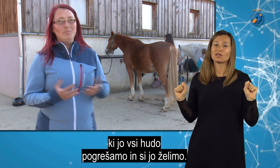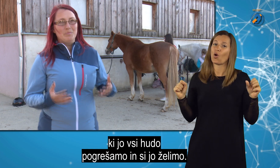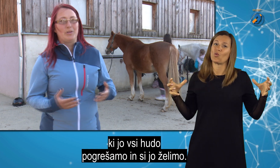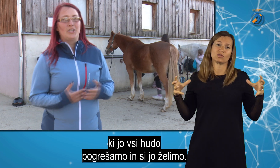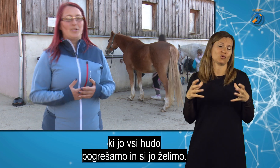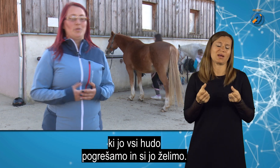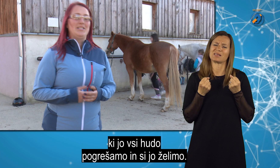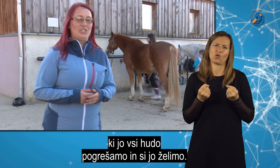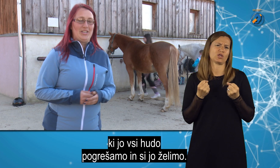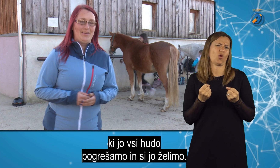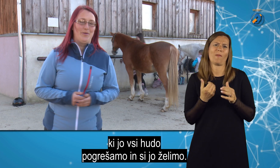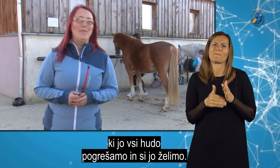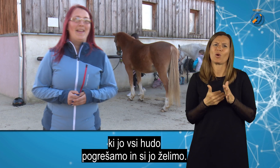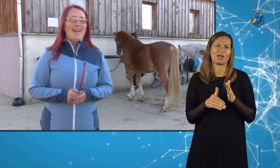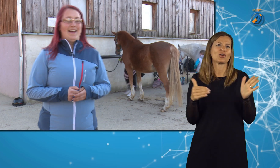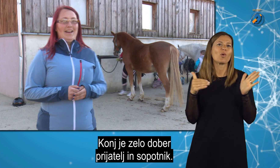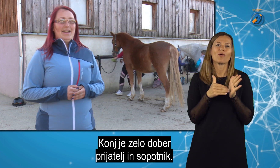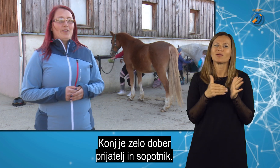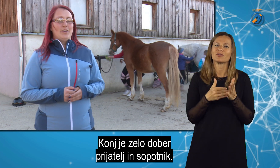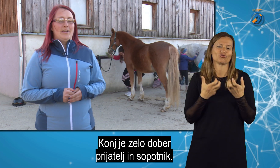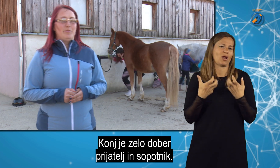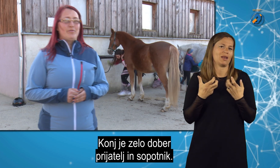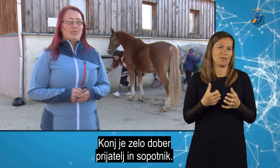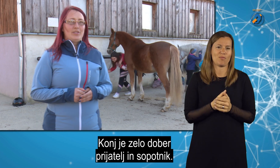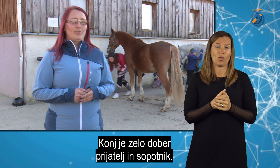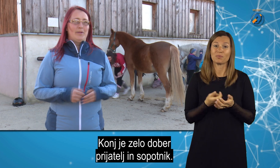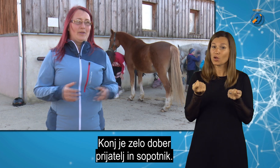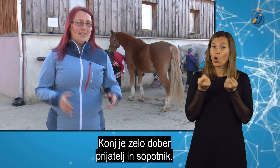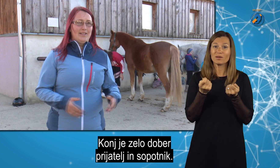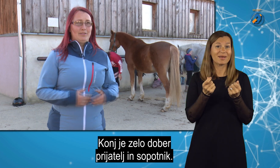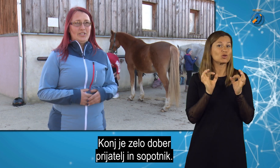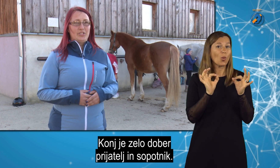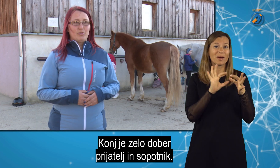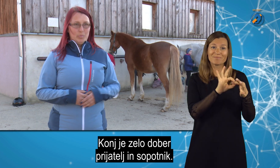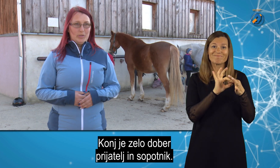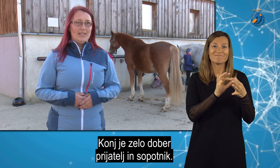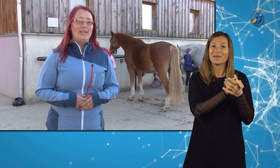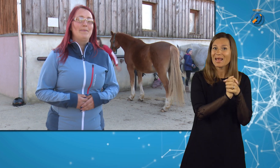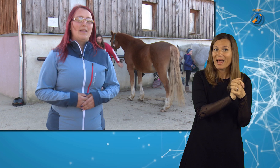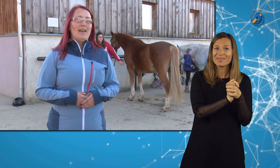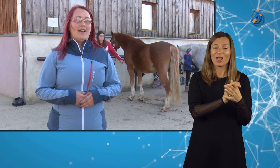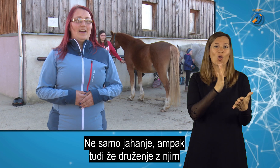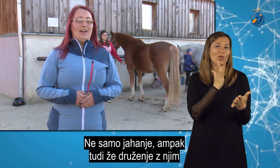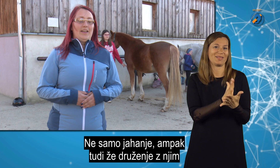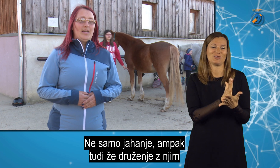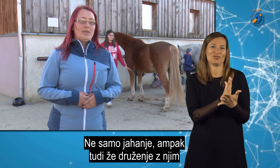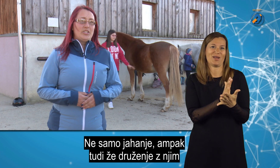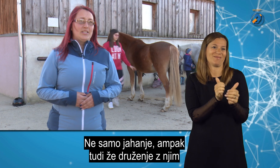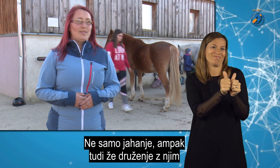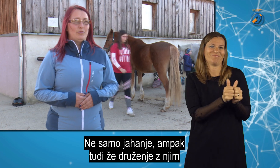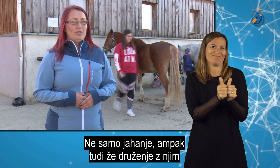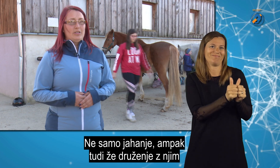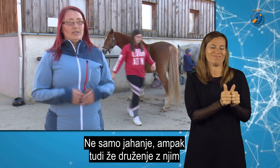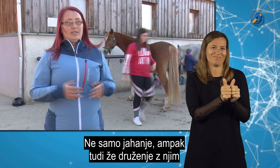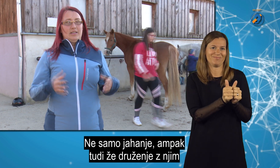hudo pogrešamo in si želimo. Konj je v bistvu zelo dober prijatelj in odličen sopotnik. Namreč